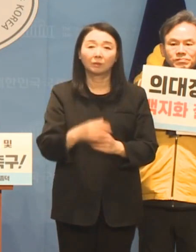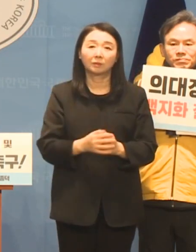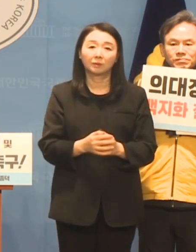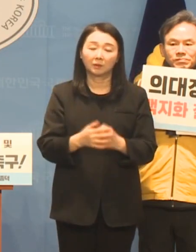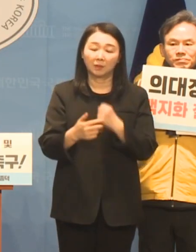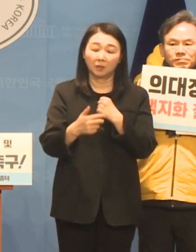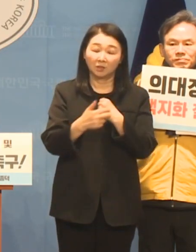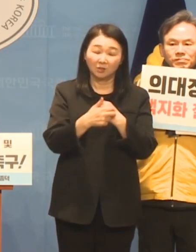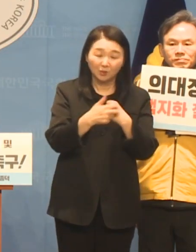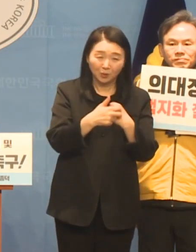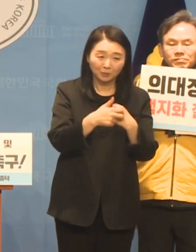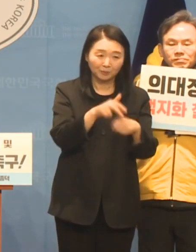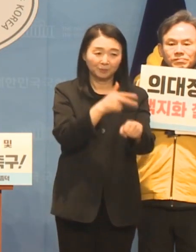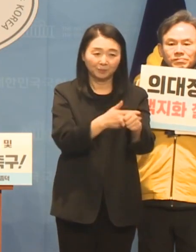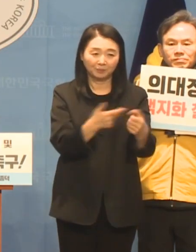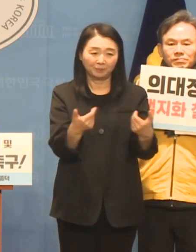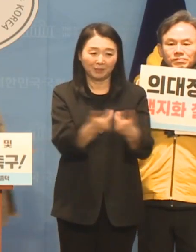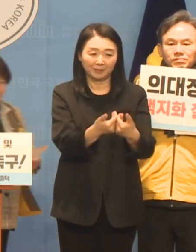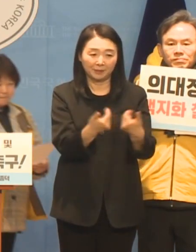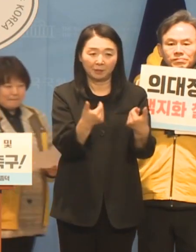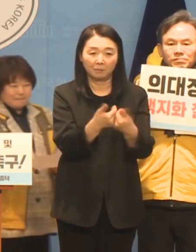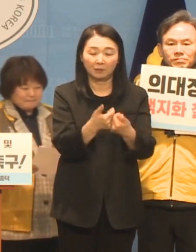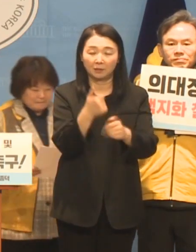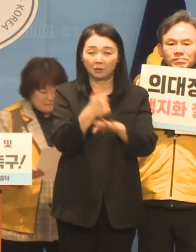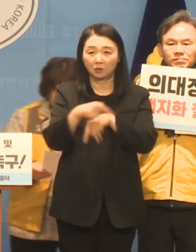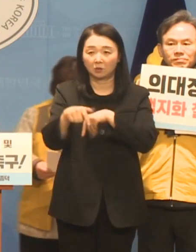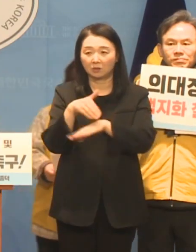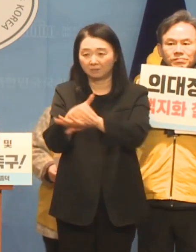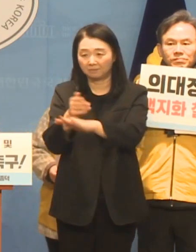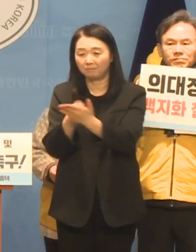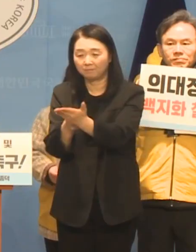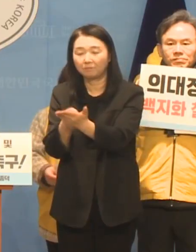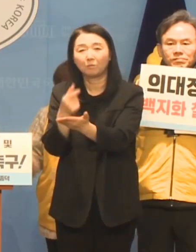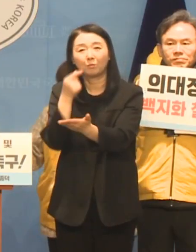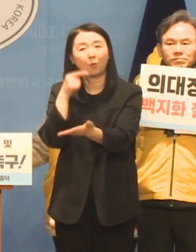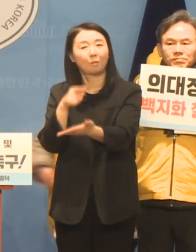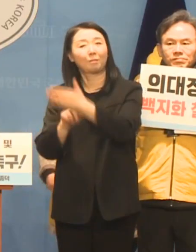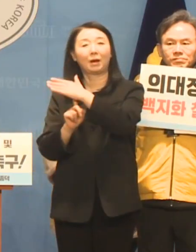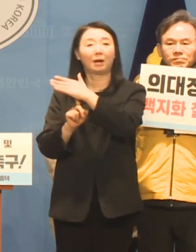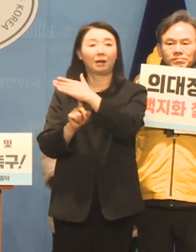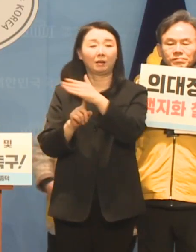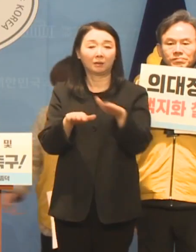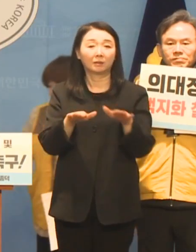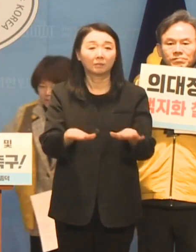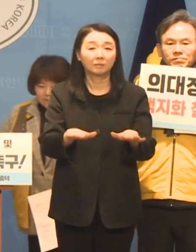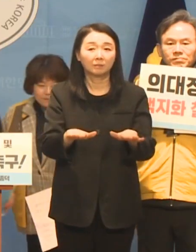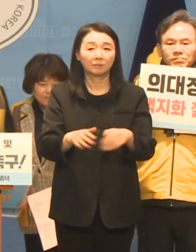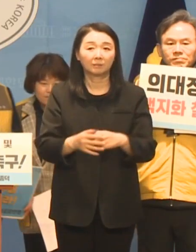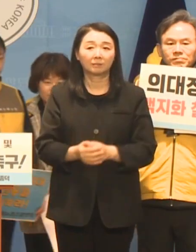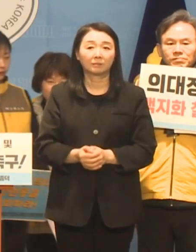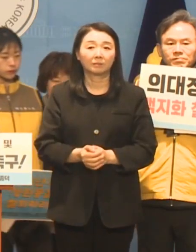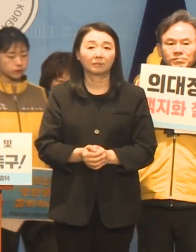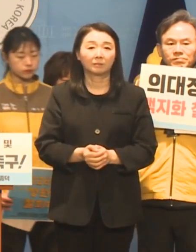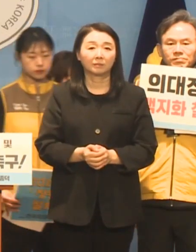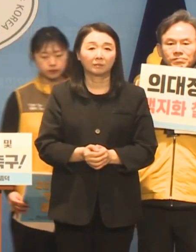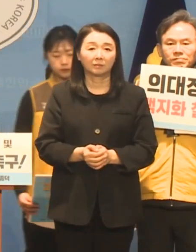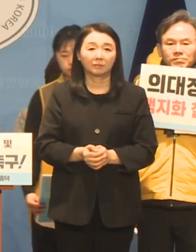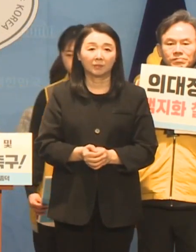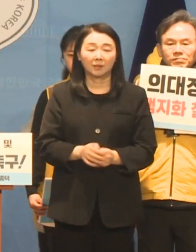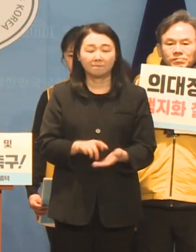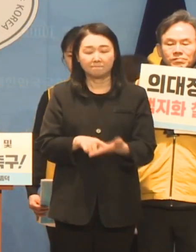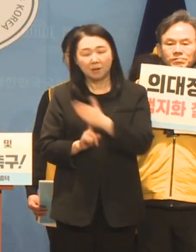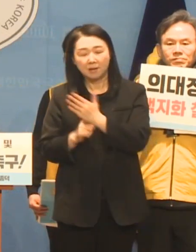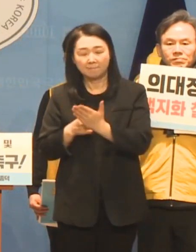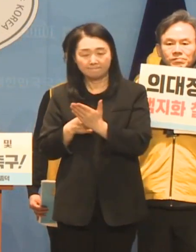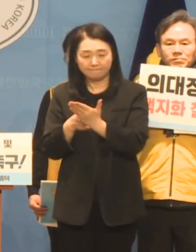의료계의 반대에 부딪혀 정책을 추진하지 못했고 실패했지만 이번에는 꺾이지 않겠다.